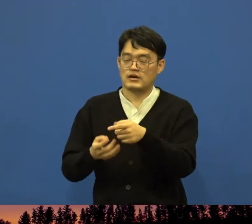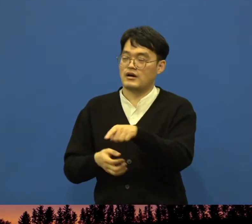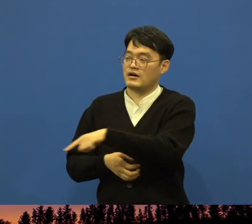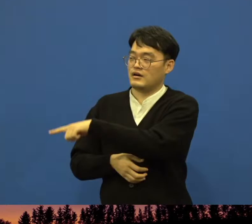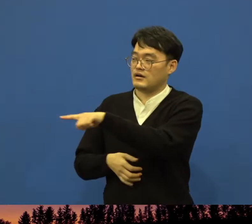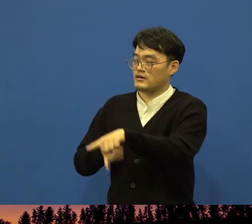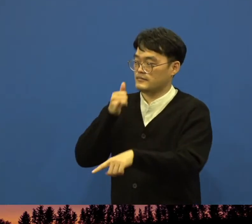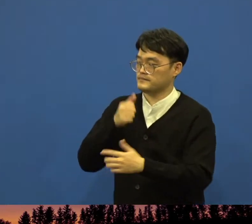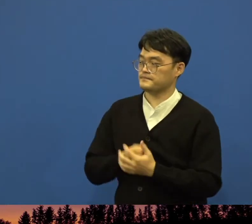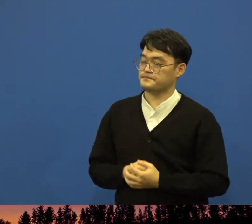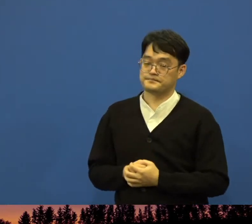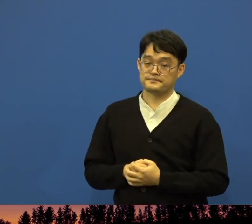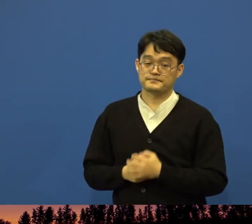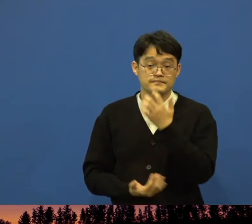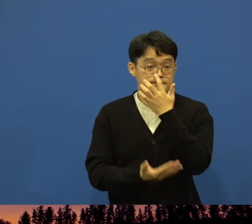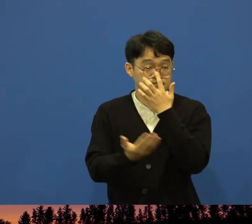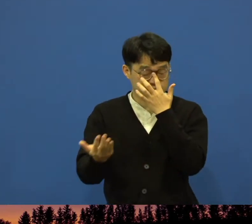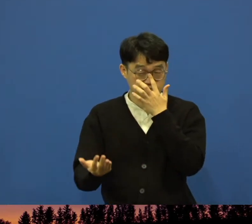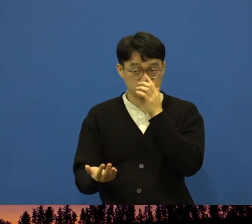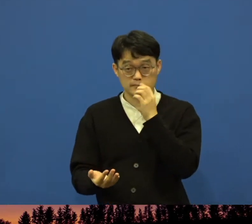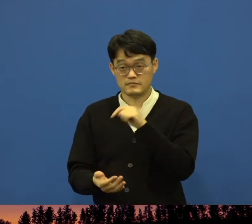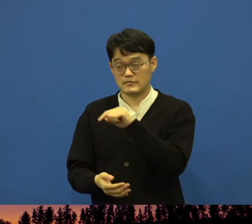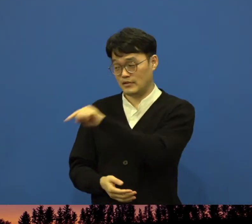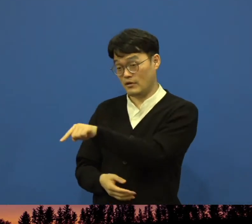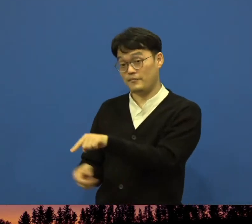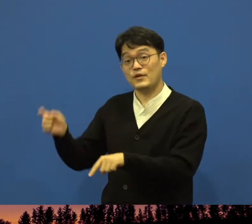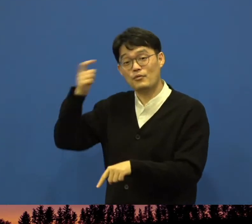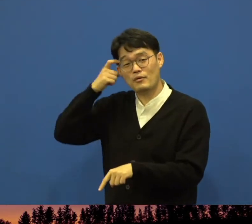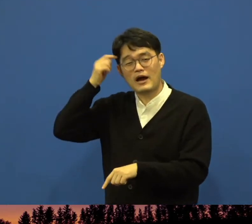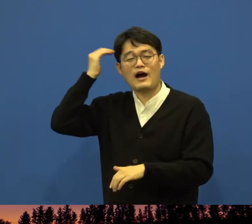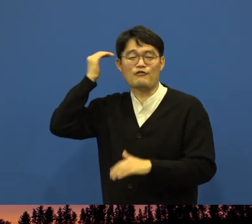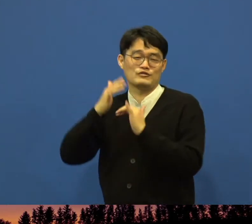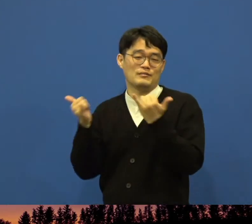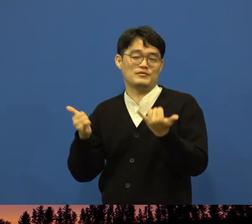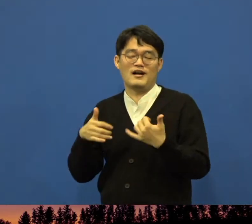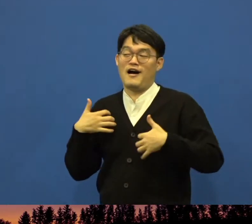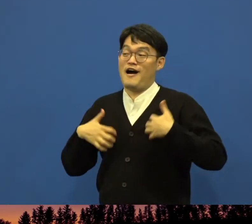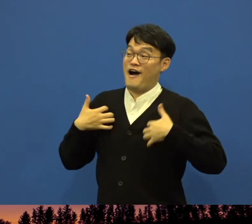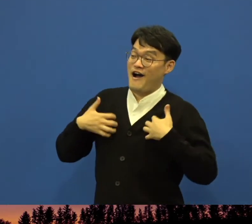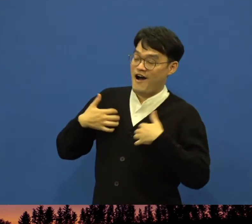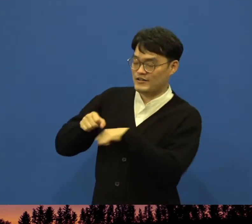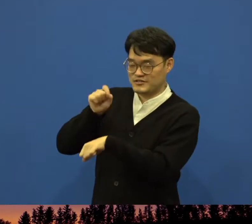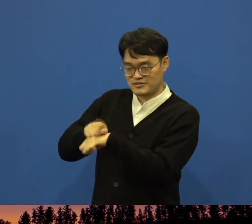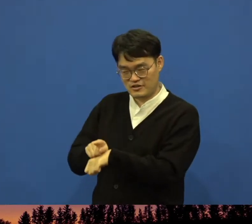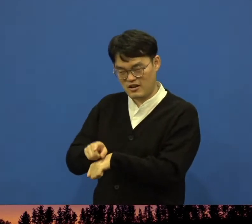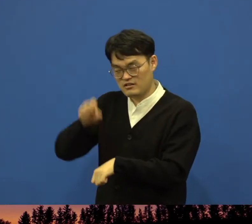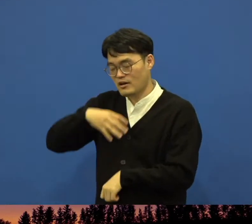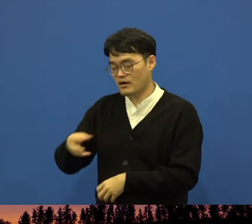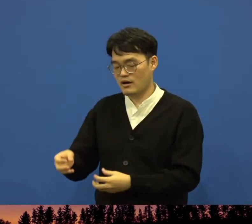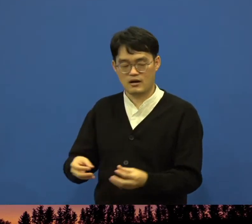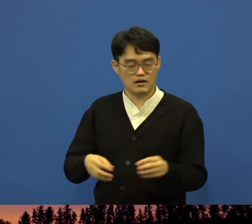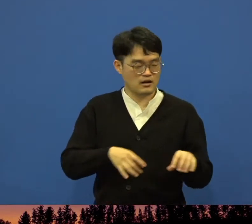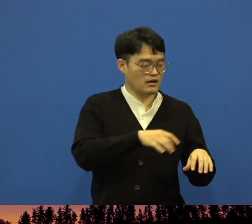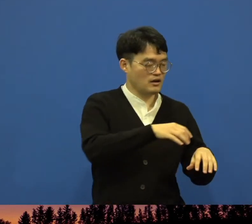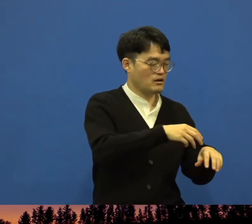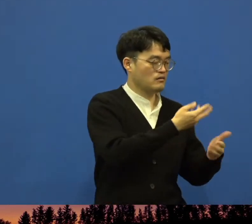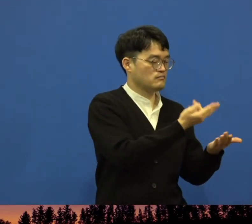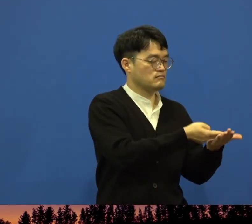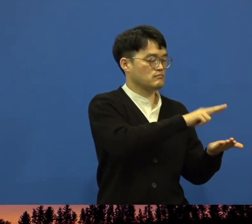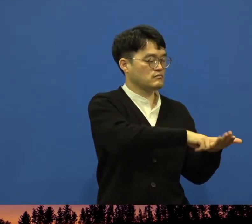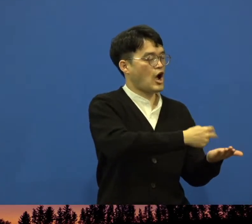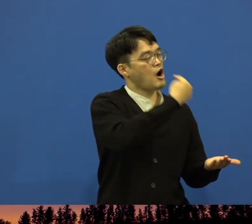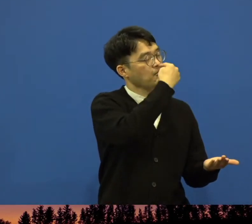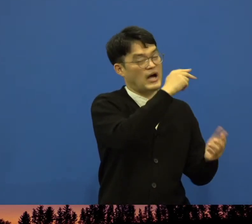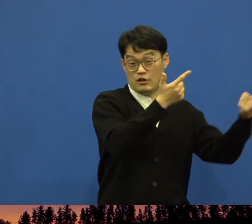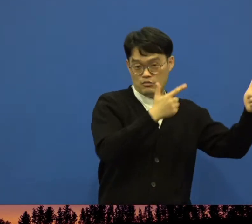여러분 이게 우리가 즐거움을 추구하는 거죠. 그죠? 그냥 먹는 게 아니고 어떻게 하면 더 맛있게 즐거워할